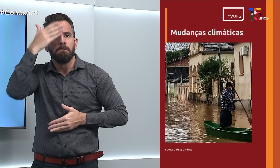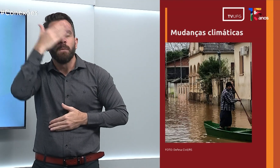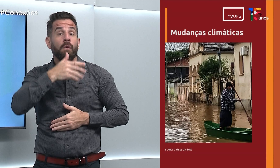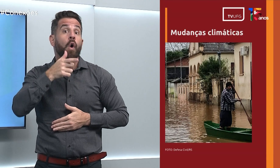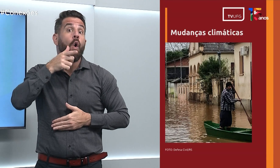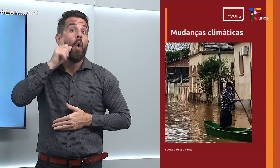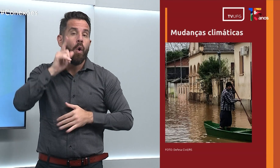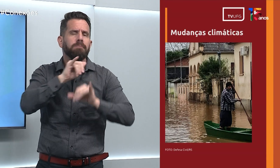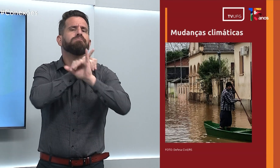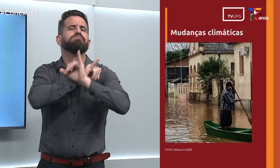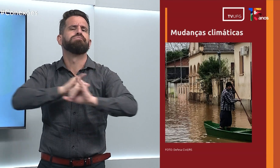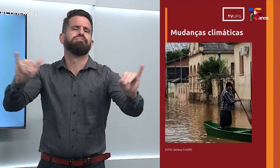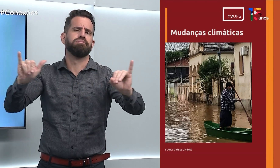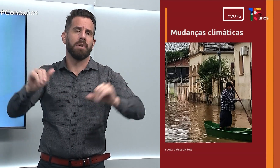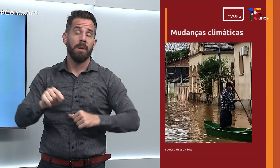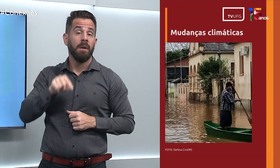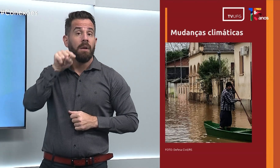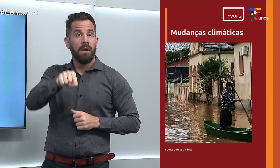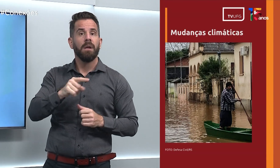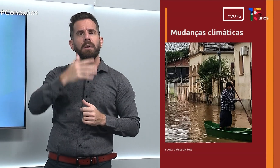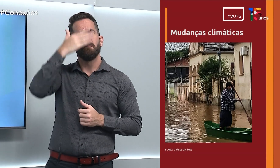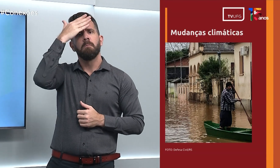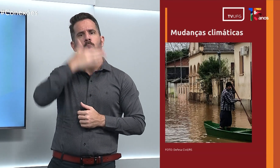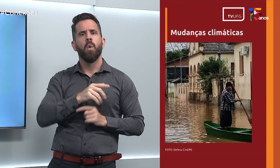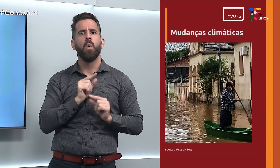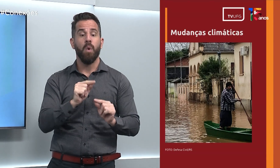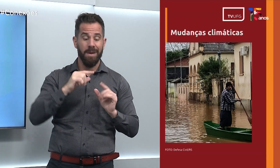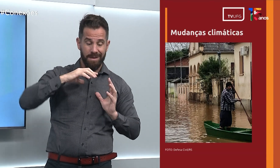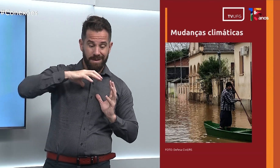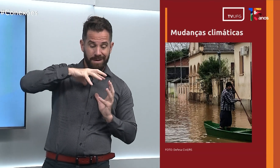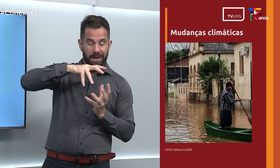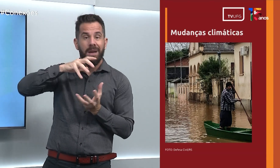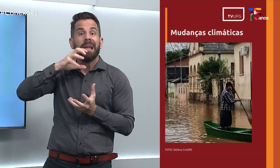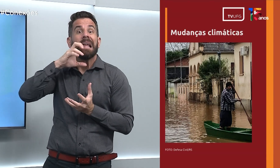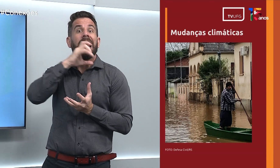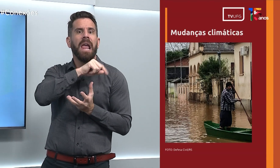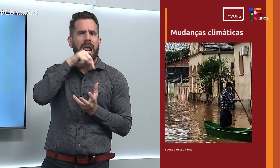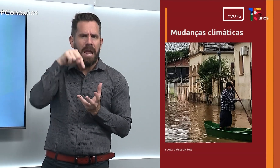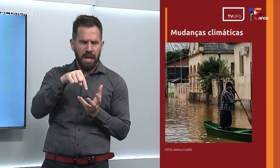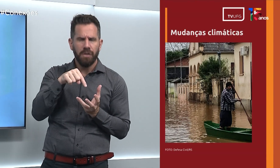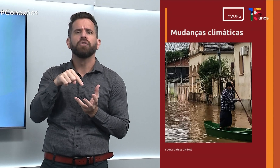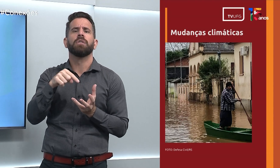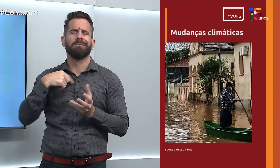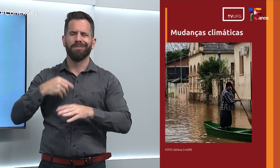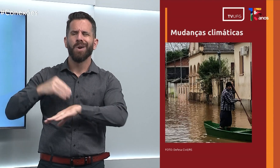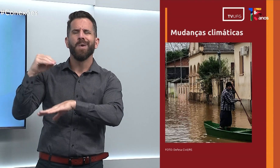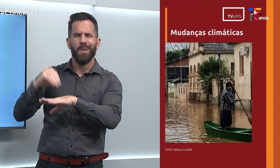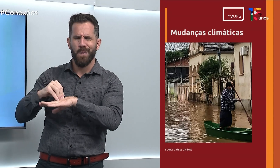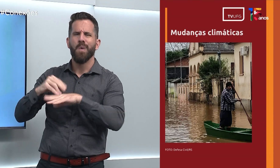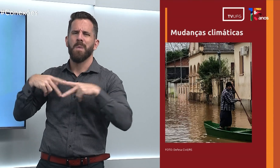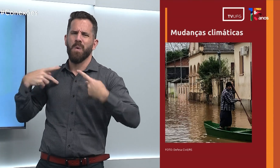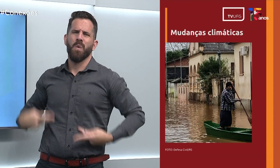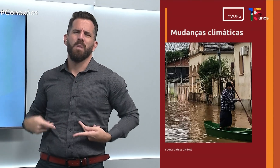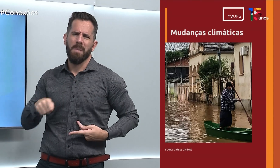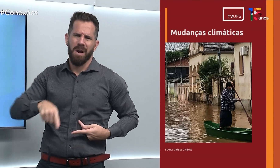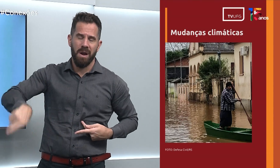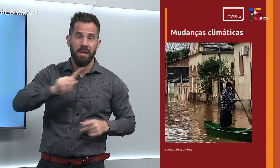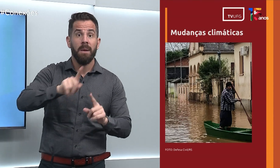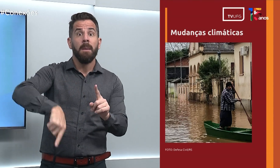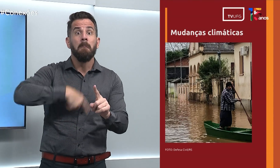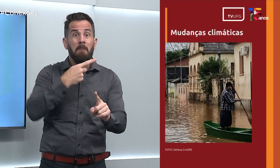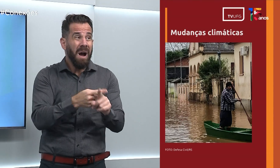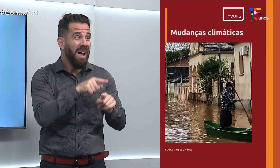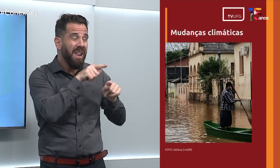que identificou que o aquecimento global, causado por atividades humanas, aliado à falta de infraestrutura, tornou